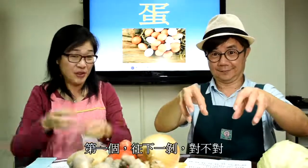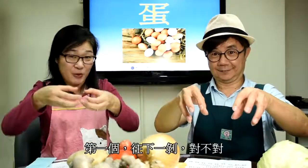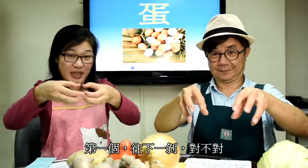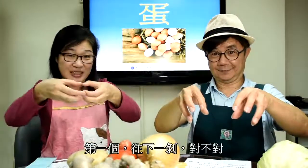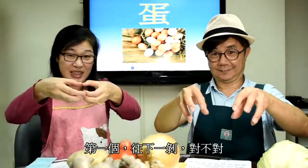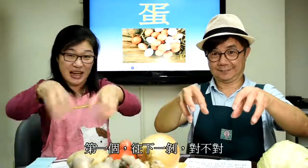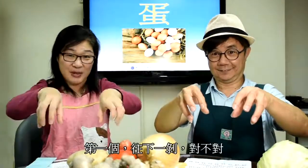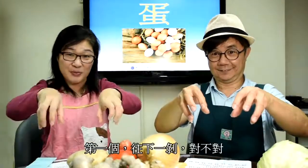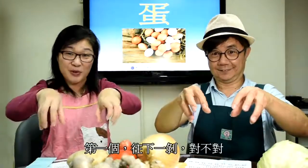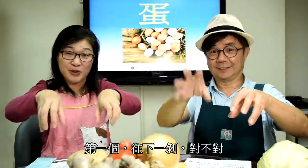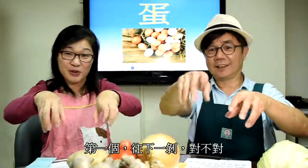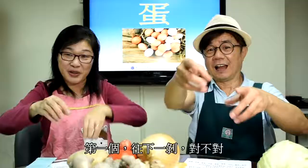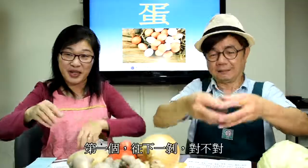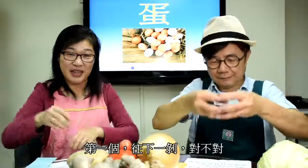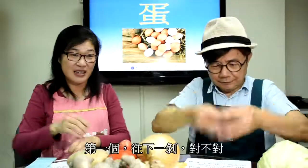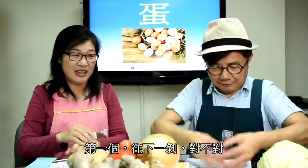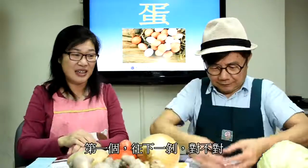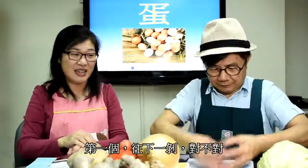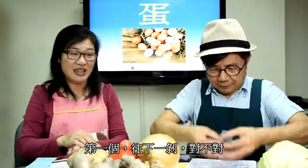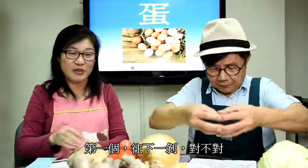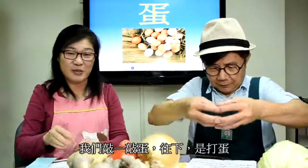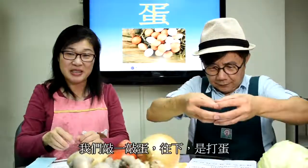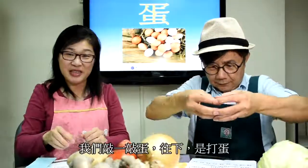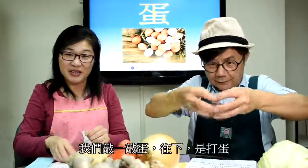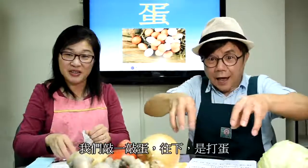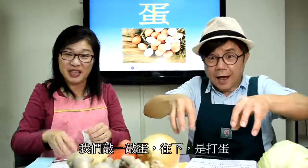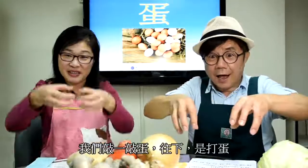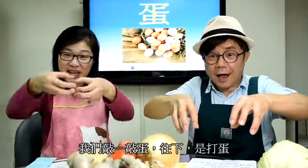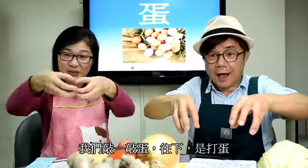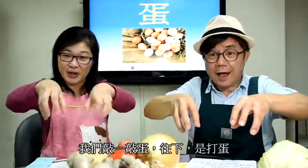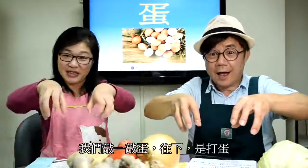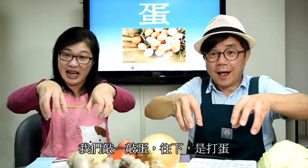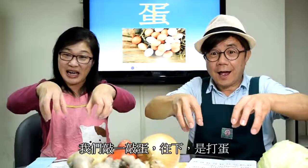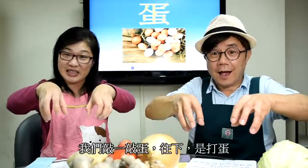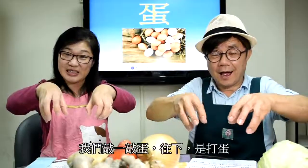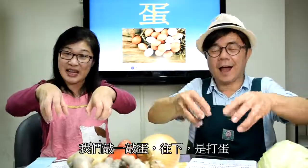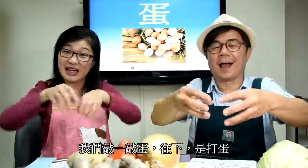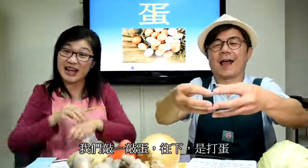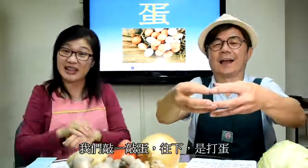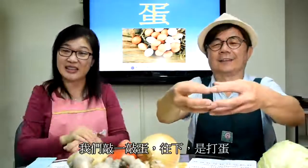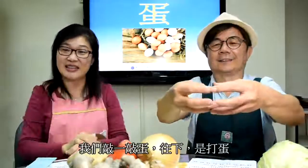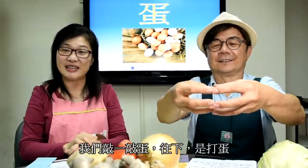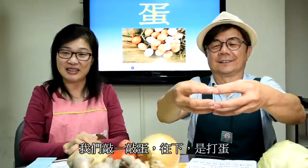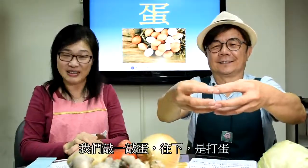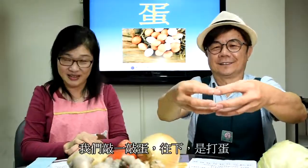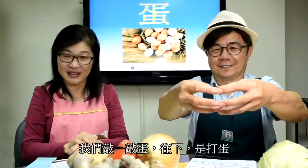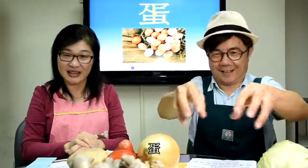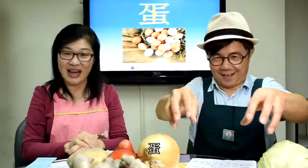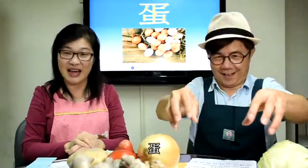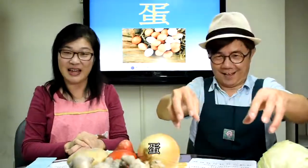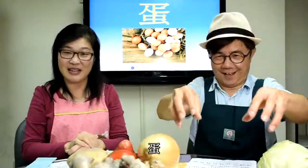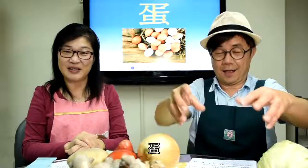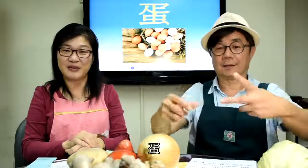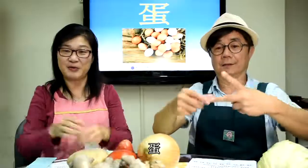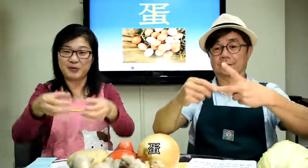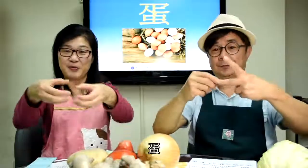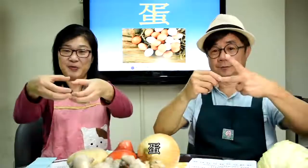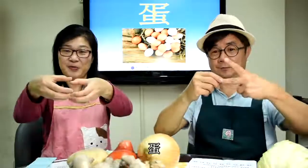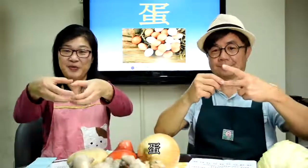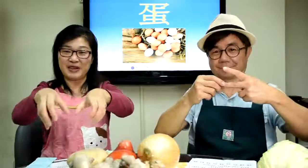往下一拨，对不对？我们敲敲蛋，往下打蛋，蛋，蛋。